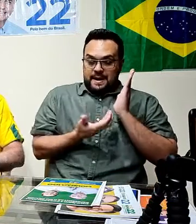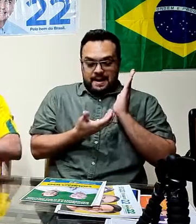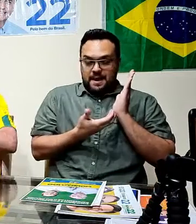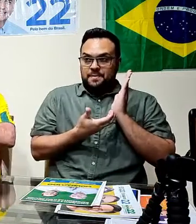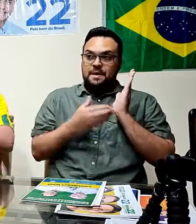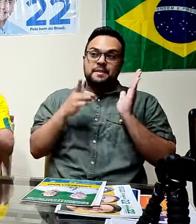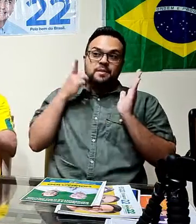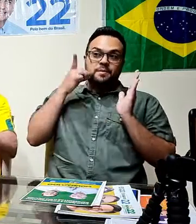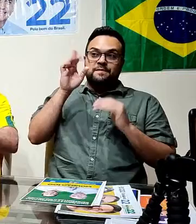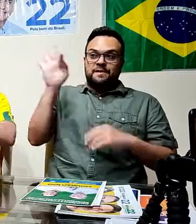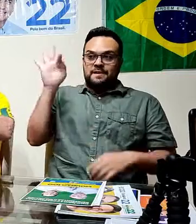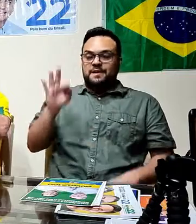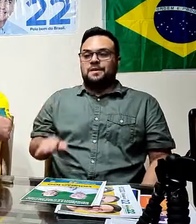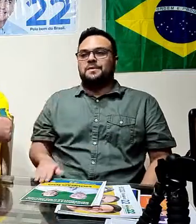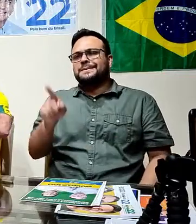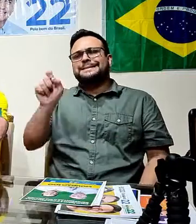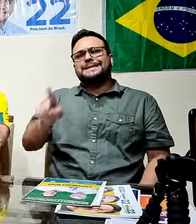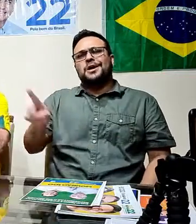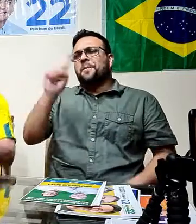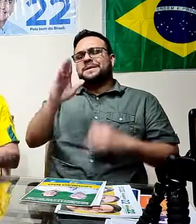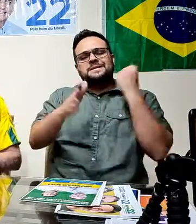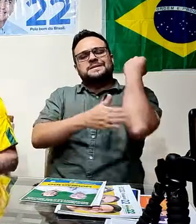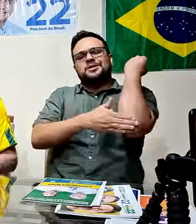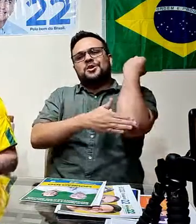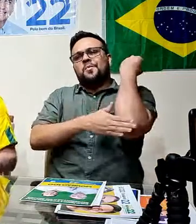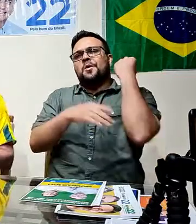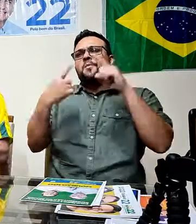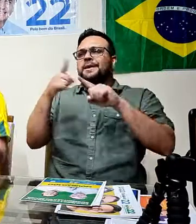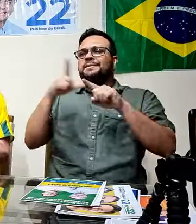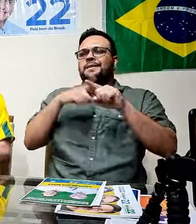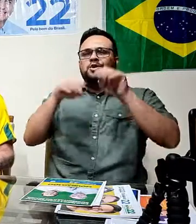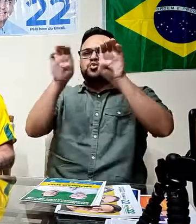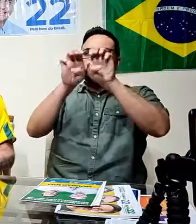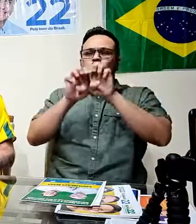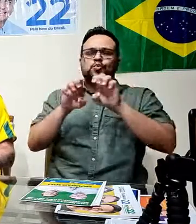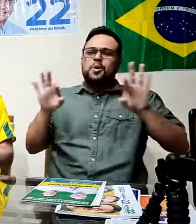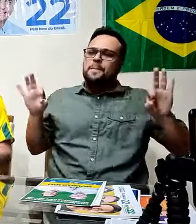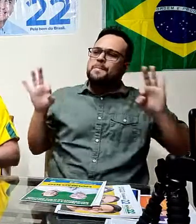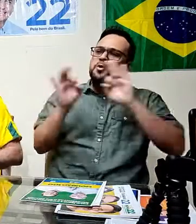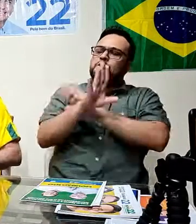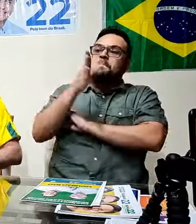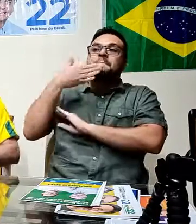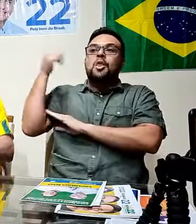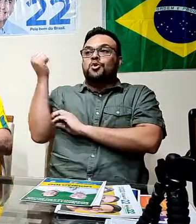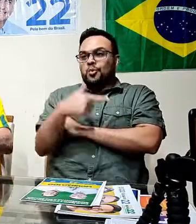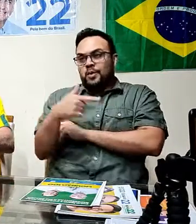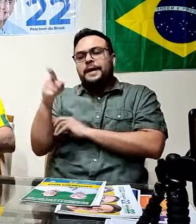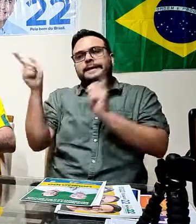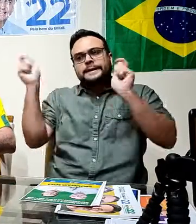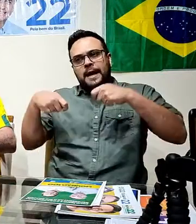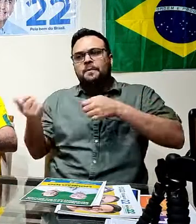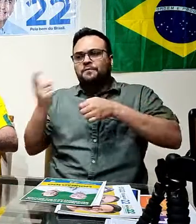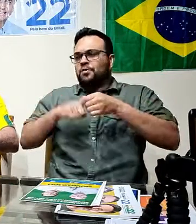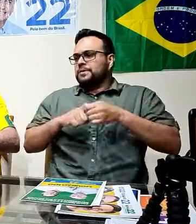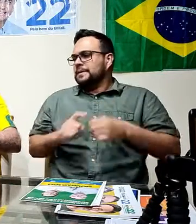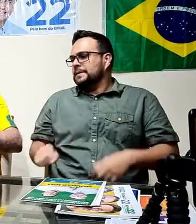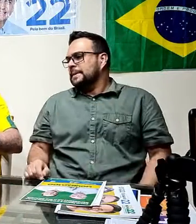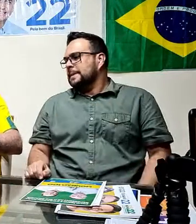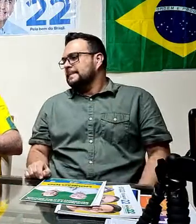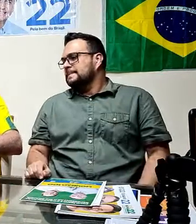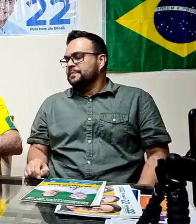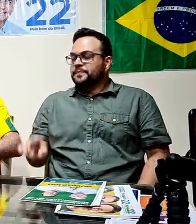Roraima. Sem ciúmes dos demais, que vocês têm baita de uma estrutura para trabalhar, tem muito mais chance de se reeleger. Tá?